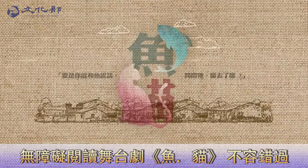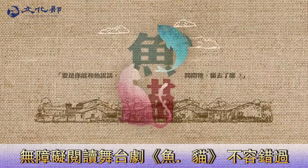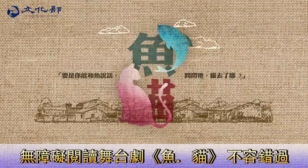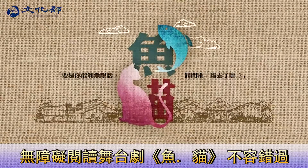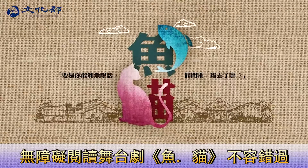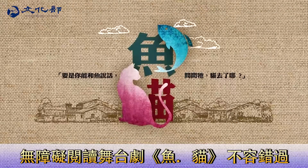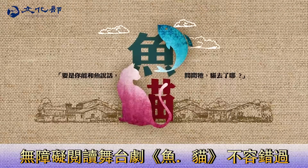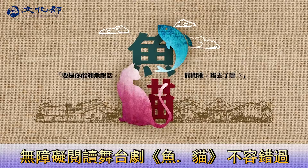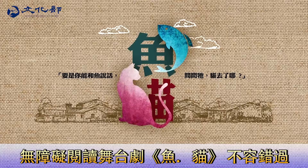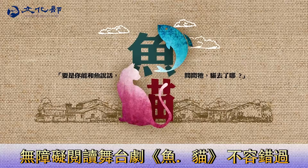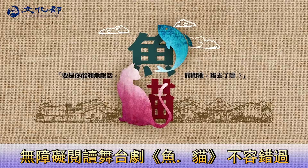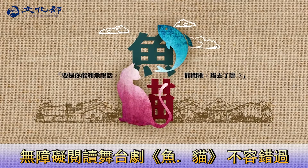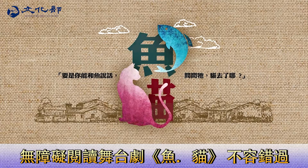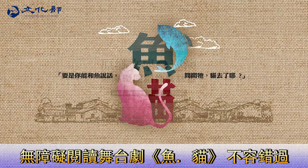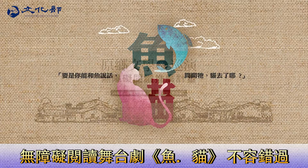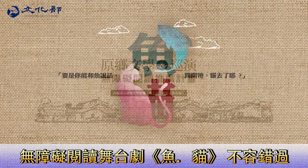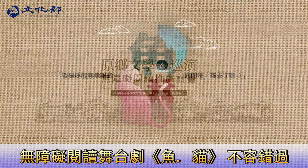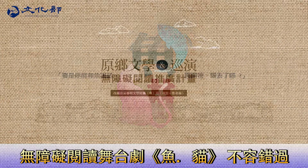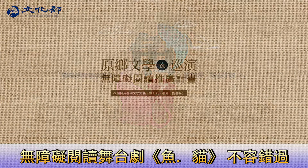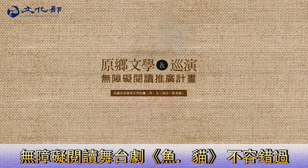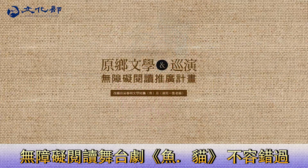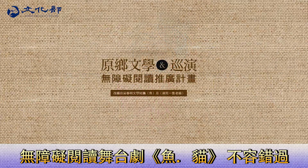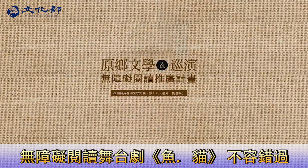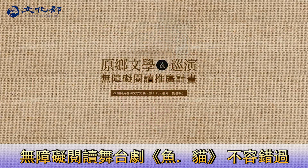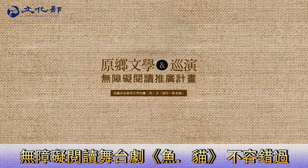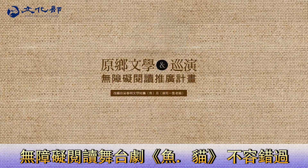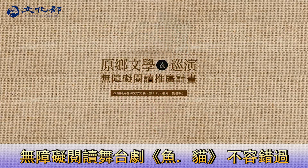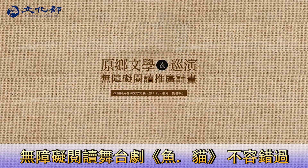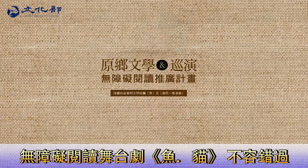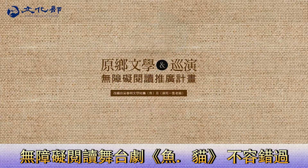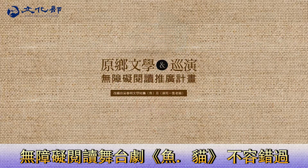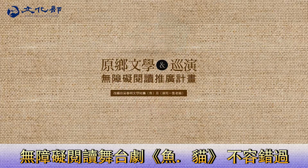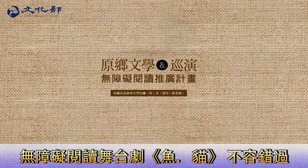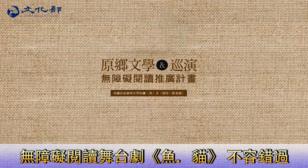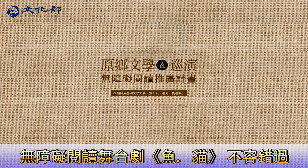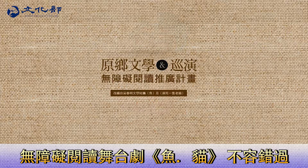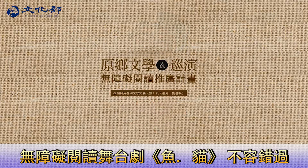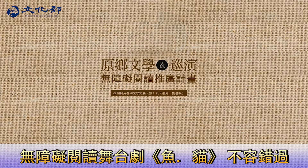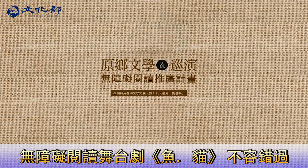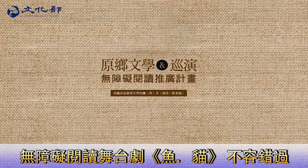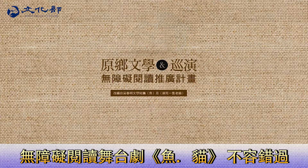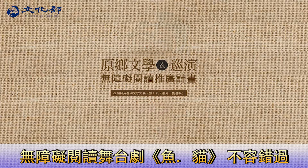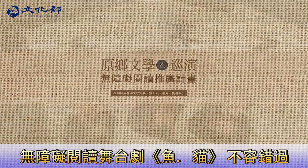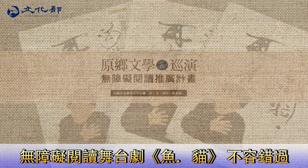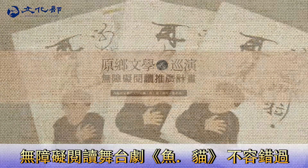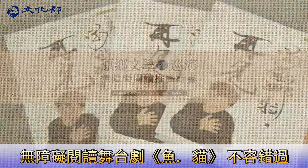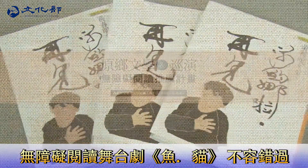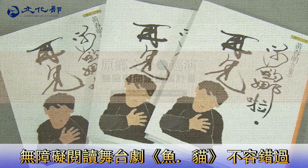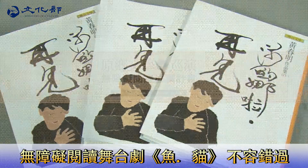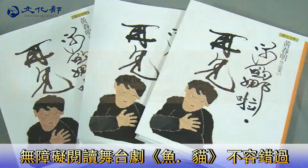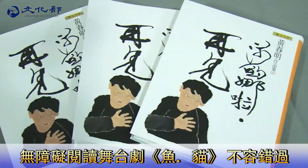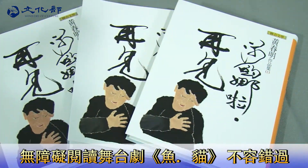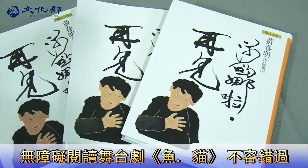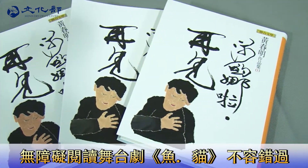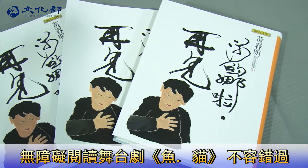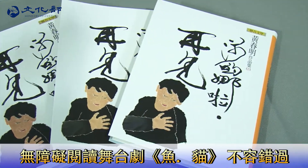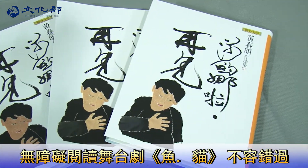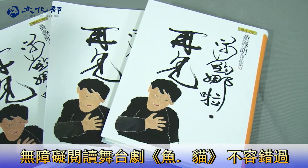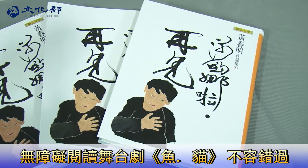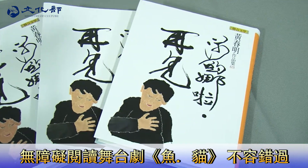为推动身心障碍者文化参与，文化部今年持续邀集跨障别及剧场演员改编国宝级